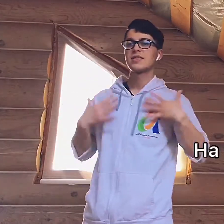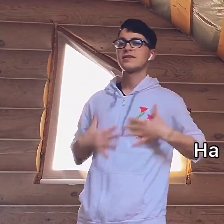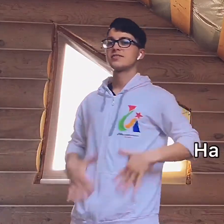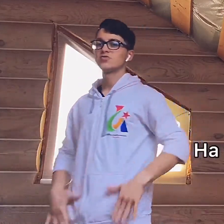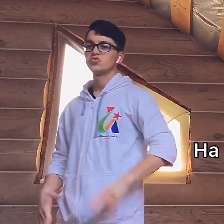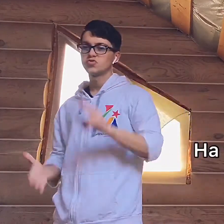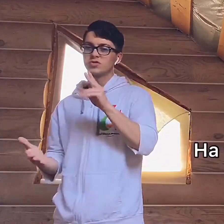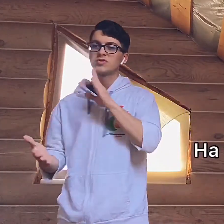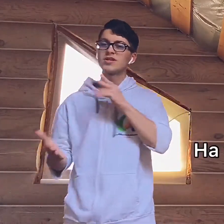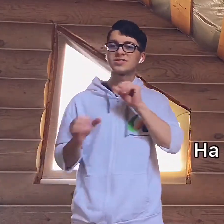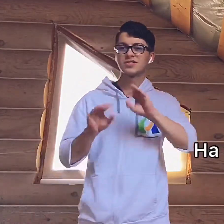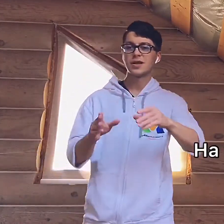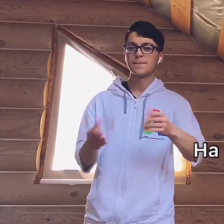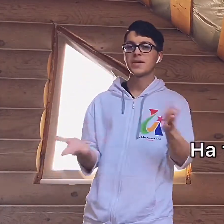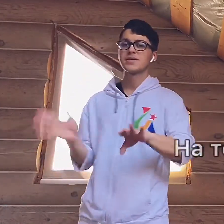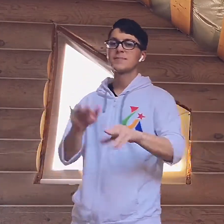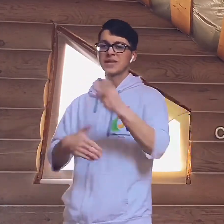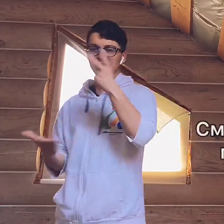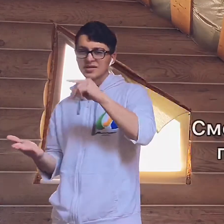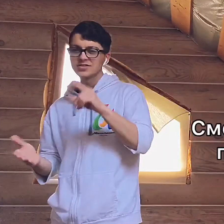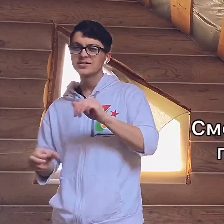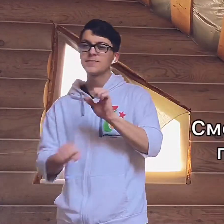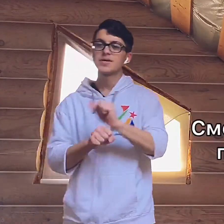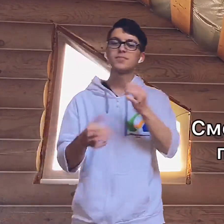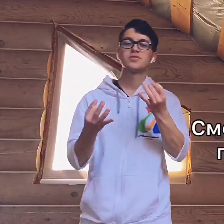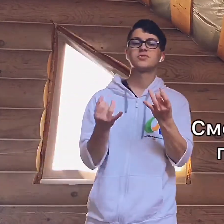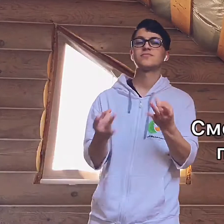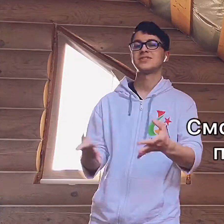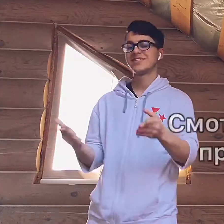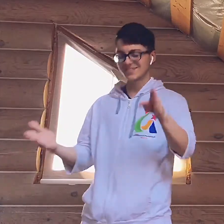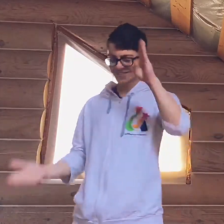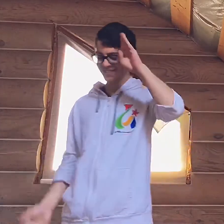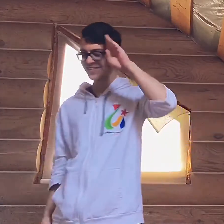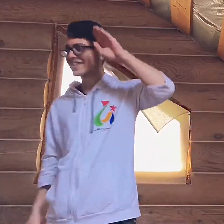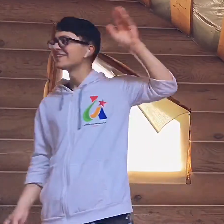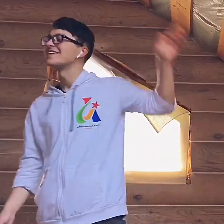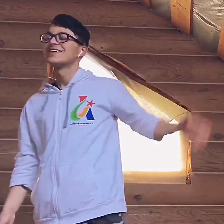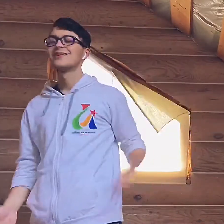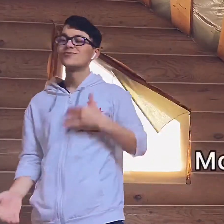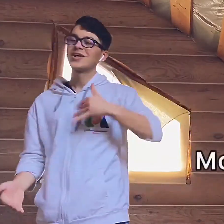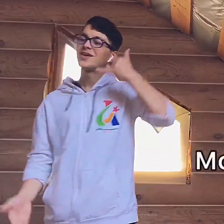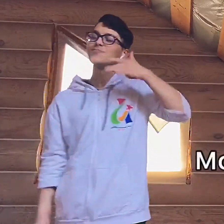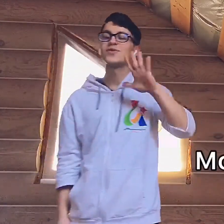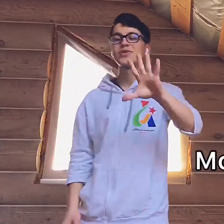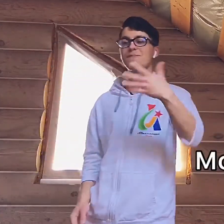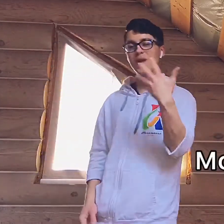я кидаю пачки. Смотри, как разъебал провинциальный мальчик. Мой номер 5, 8, 5.